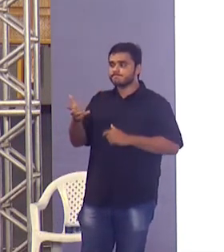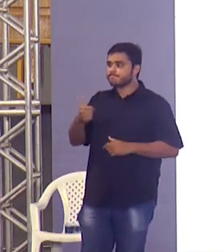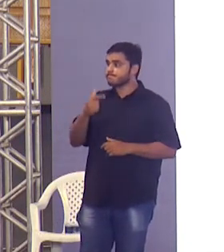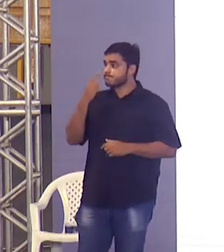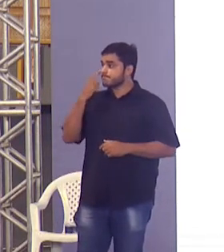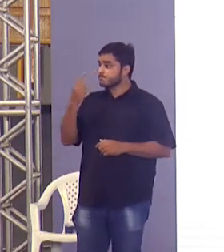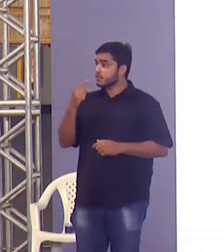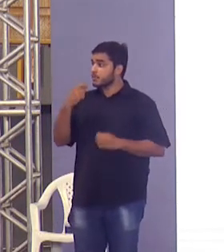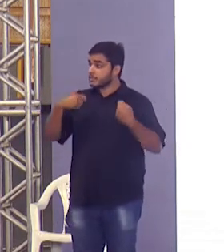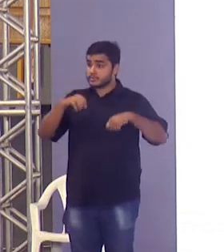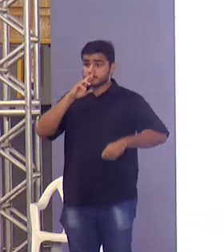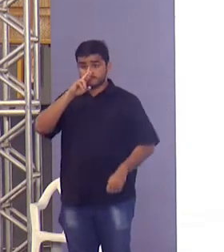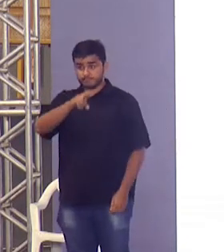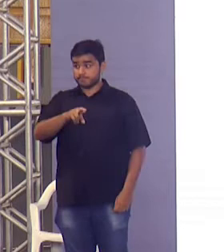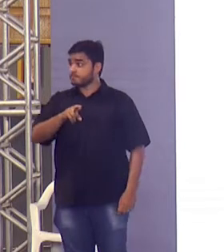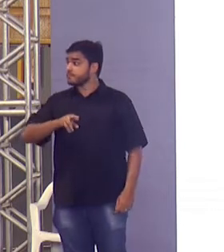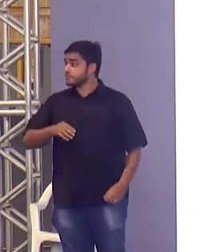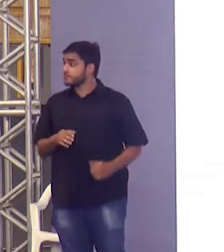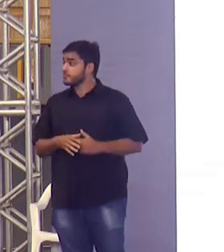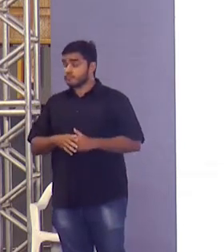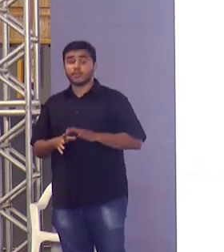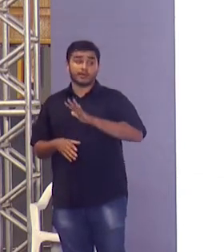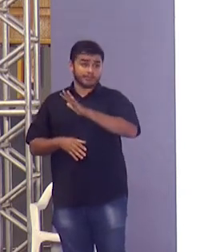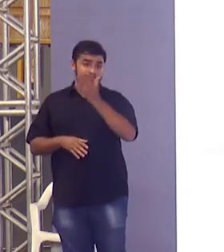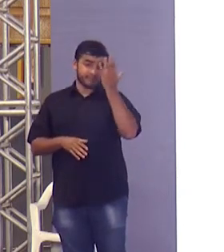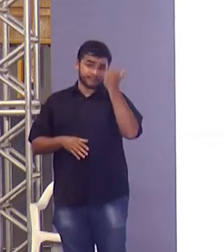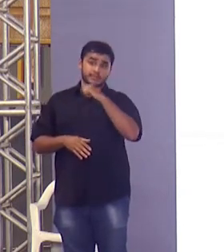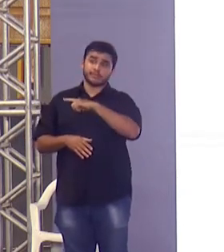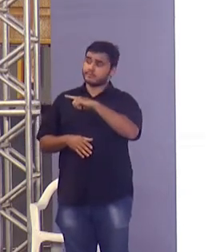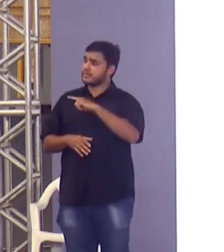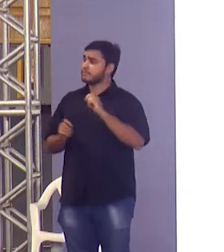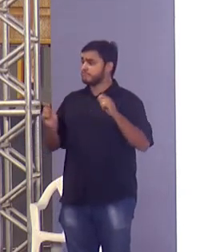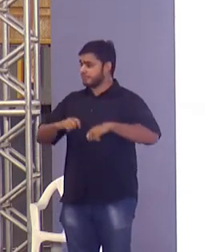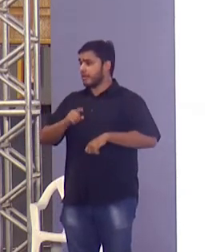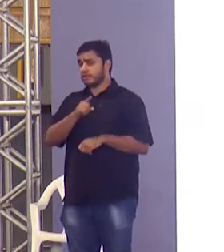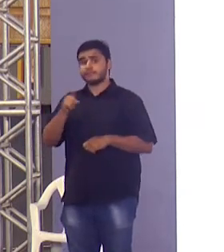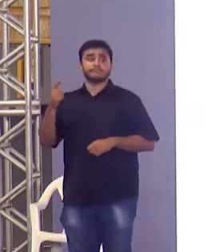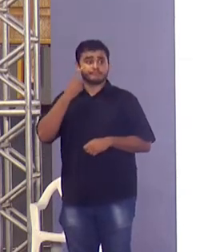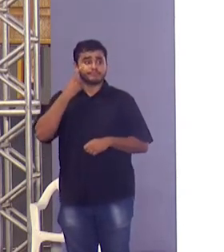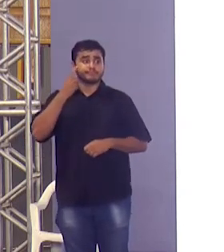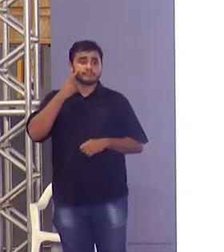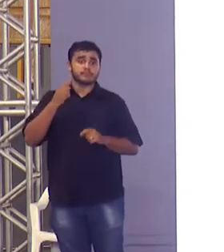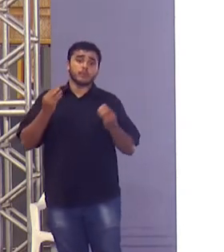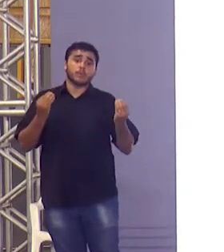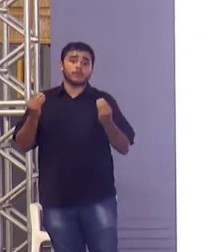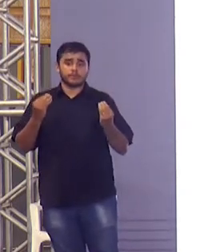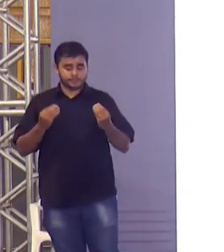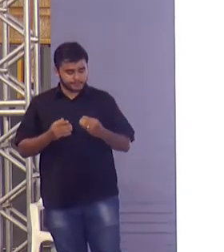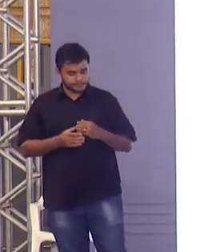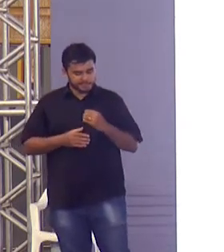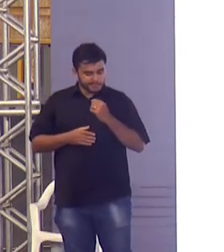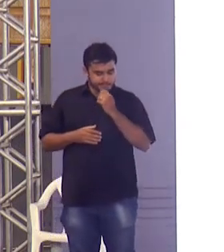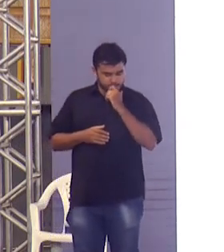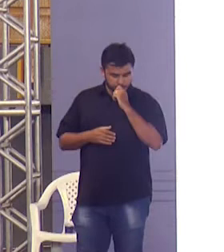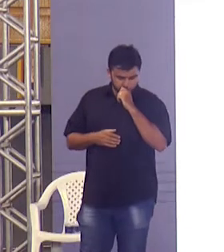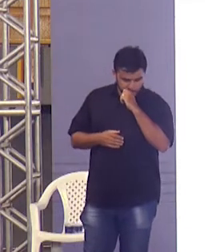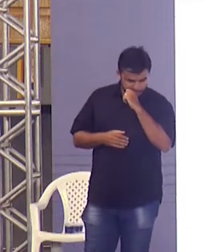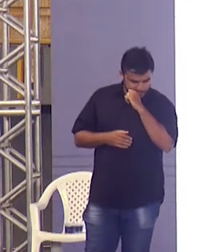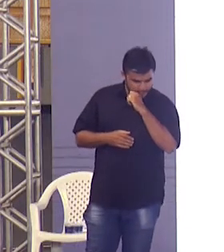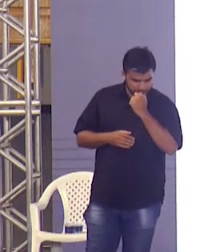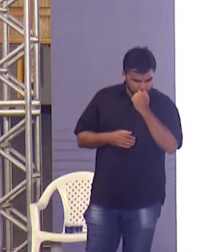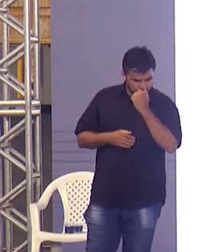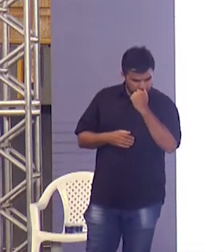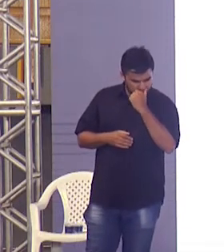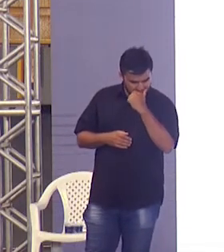que a gente vai fazer. Existem várias possibilidades, várias. Eu vou botar aqui